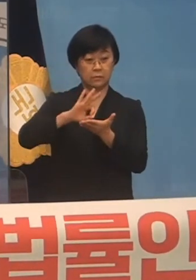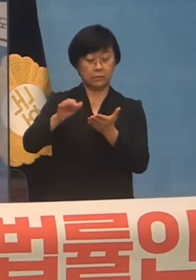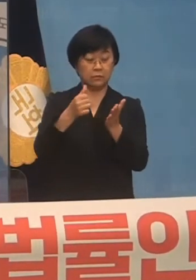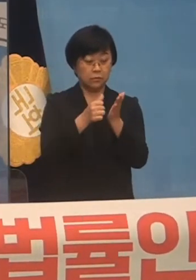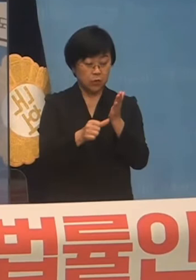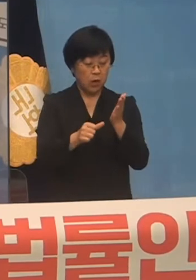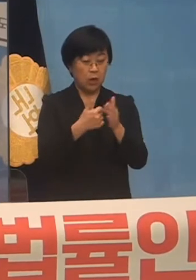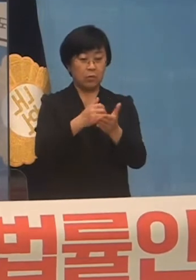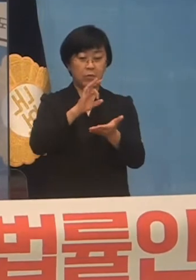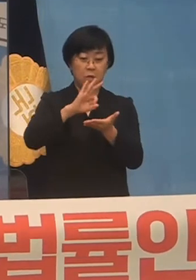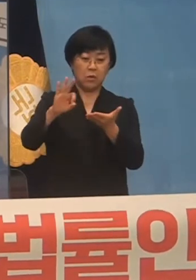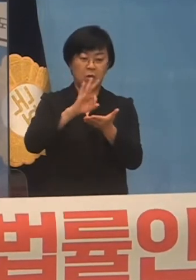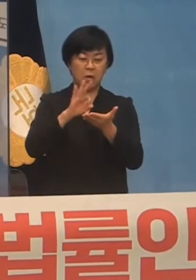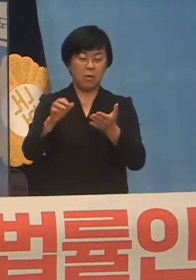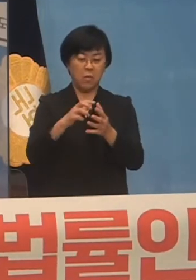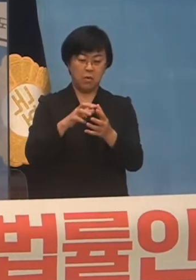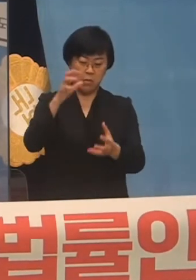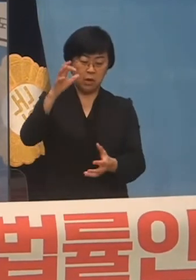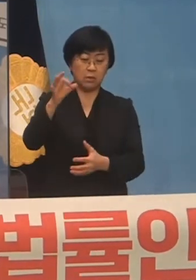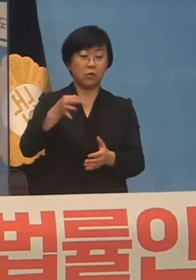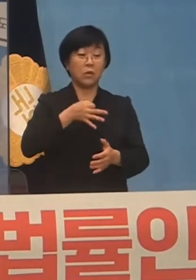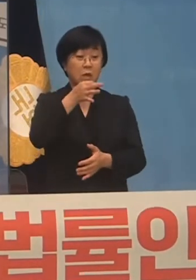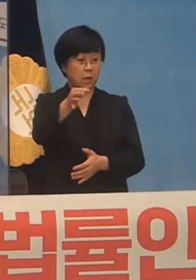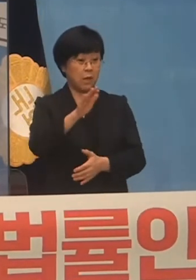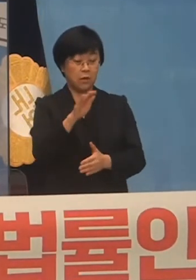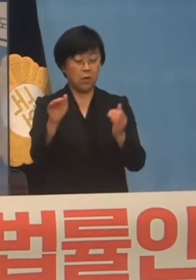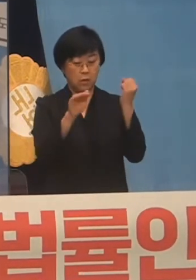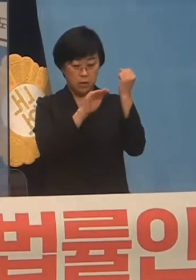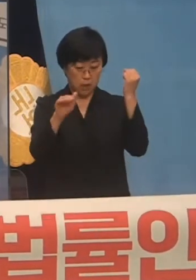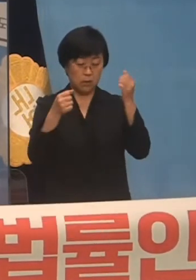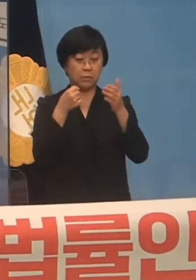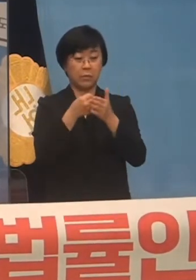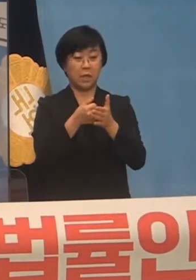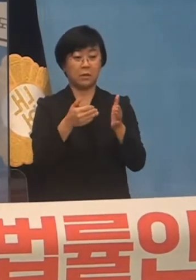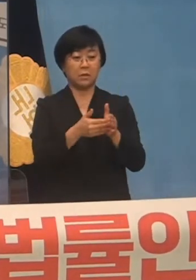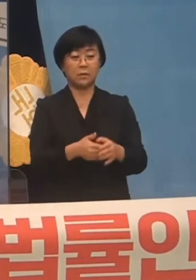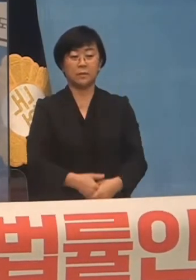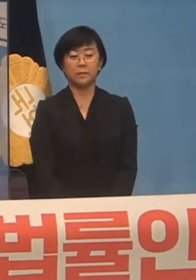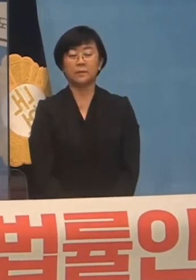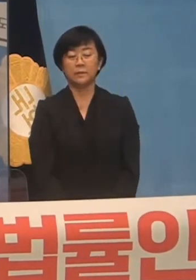비용에 바가지를 씌우지 못하도록 상한선을 만들었습니다.